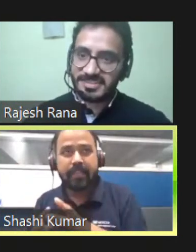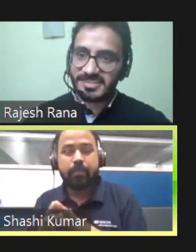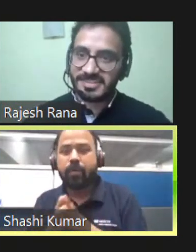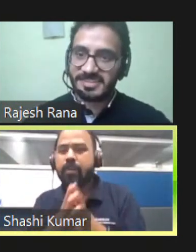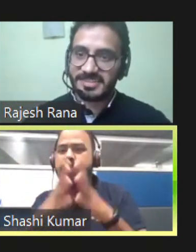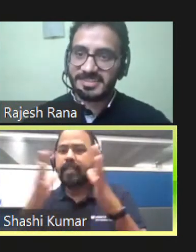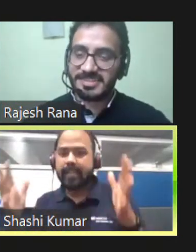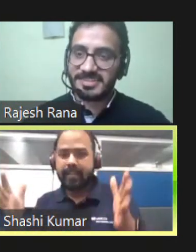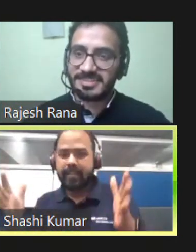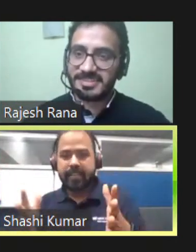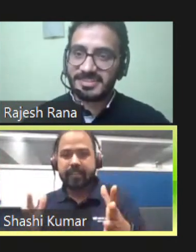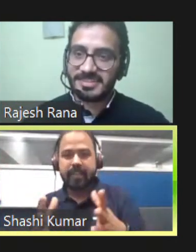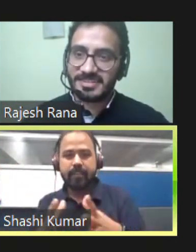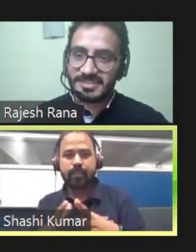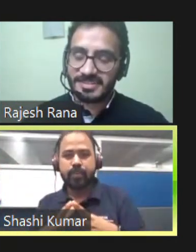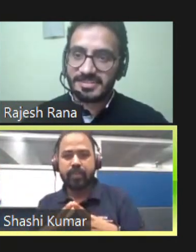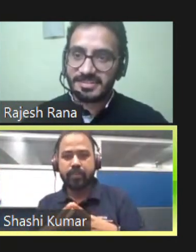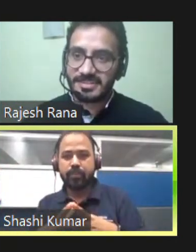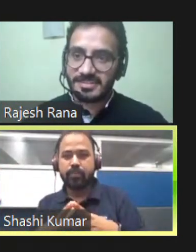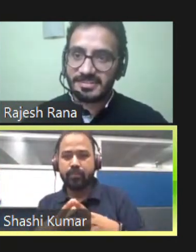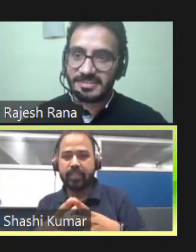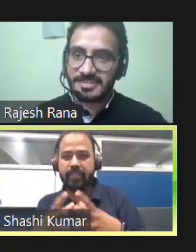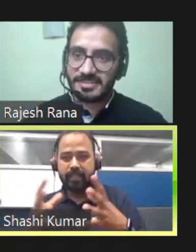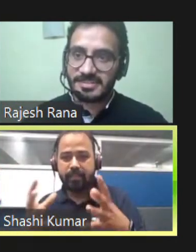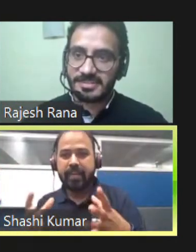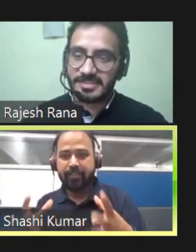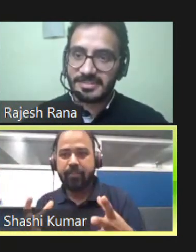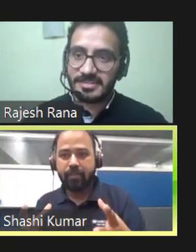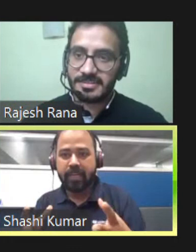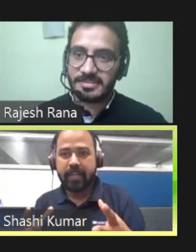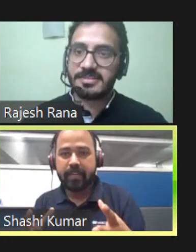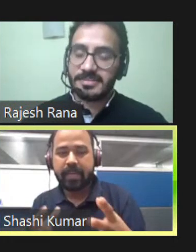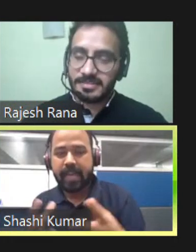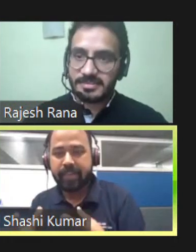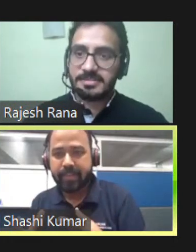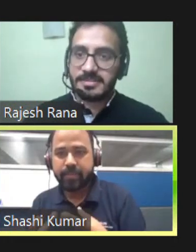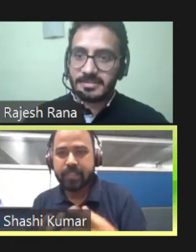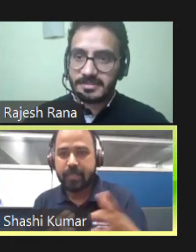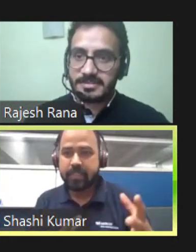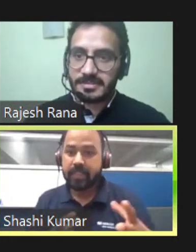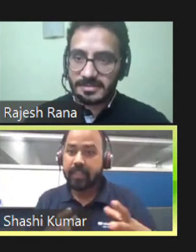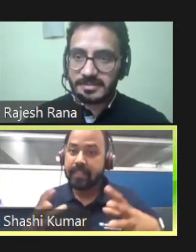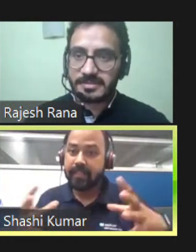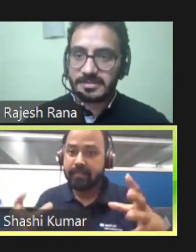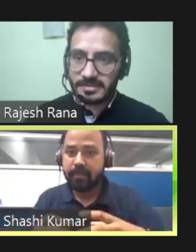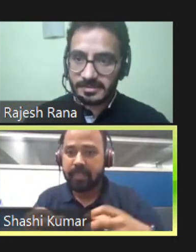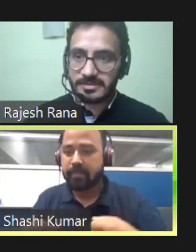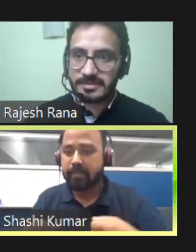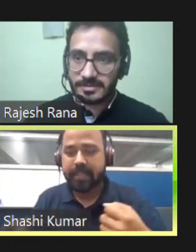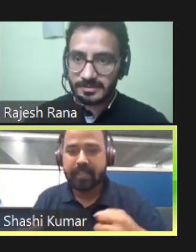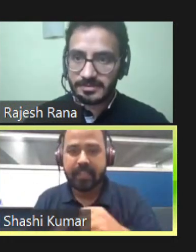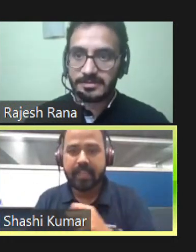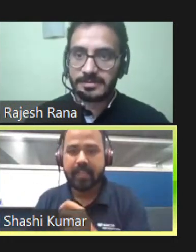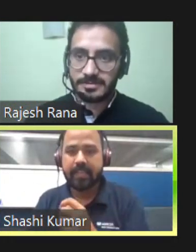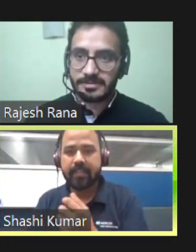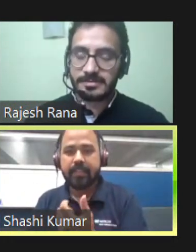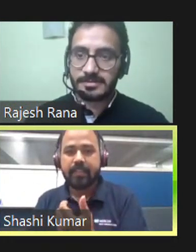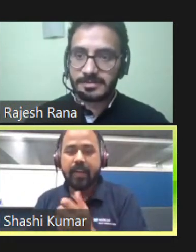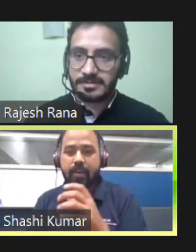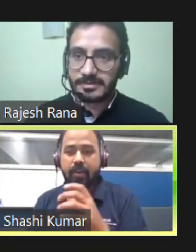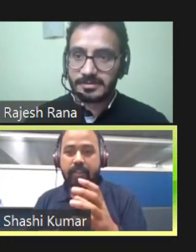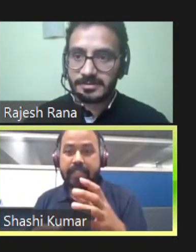पॉइंट पे देखना, बहुत सारे नेटफ्लिक्स है, सोशल जो मूवीज है, प्लेटफॉर्म है, प्राइम वीडियोज, अमेजन है, ये अपने सबटाइटल्स लेके